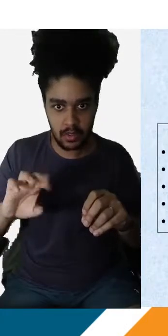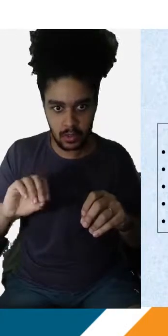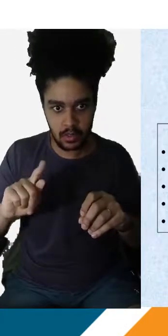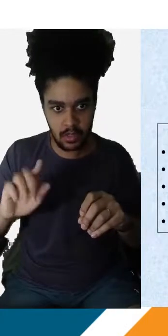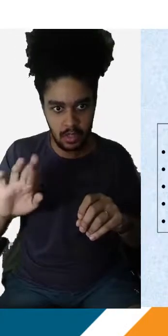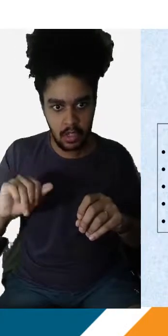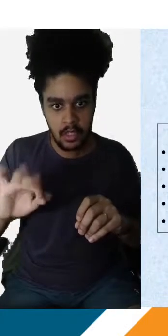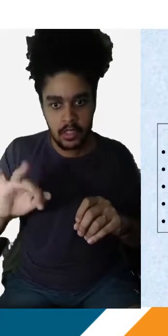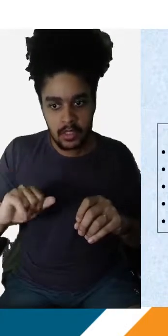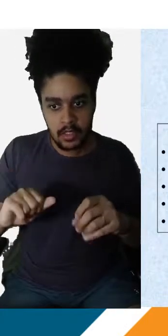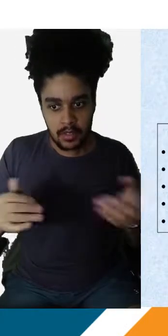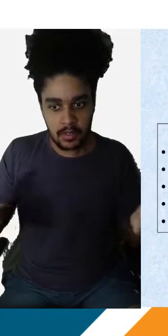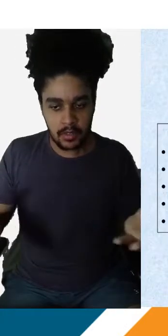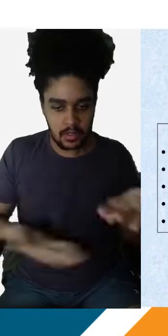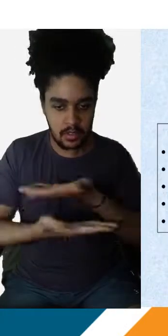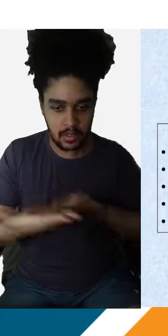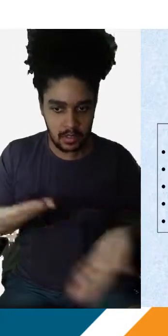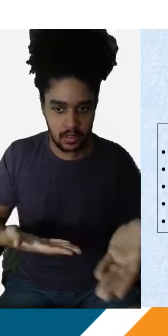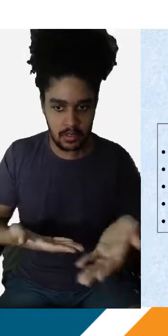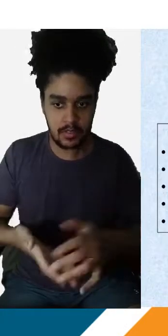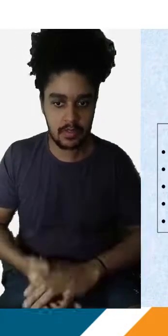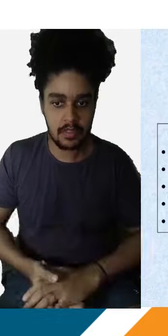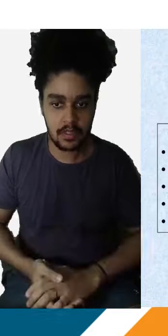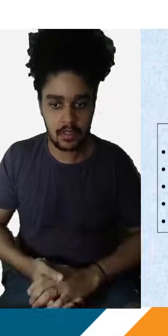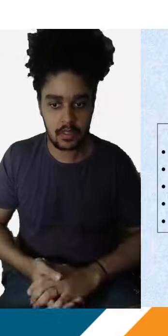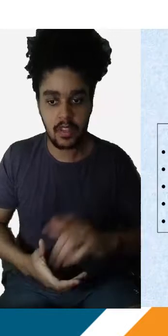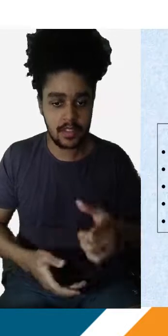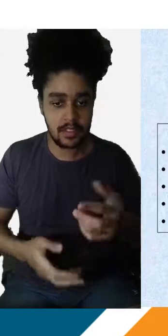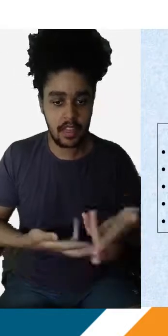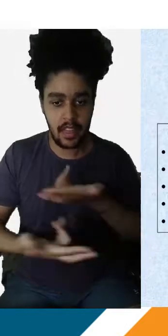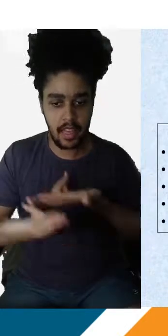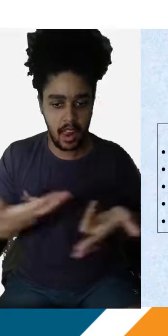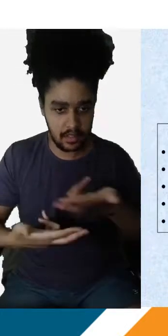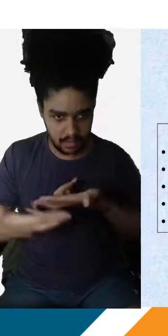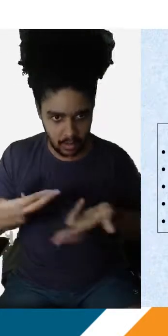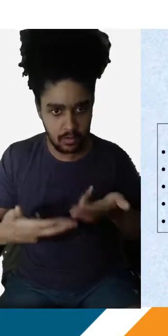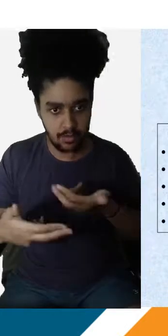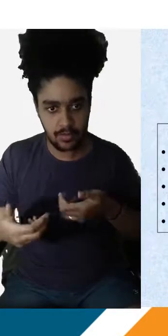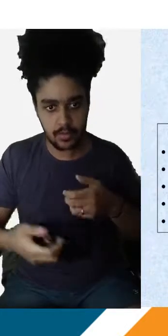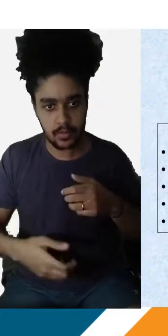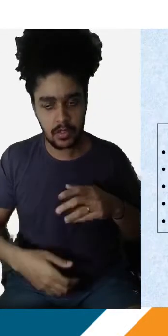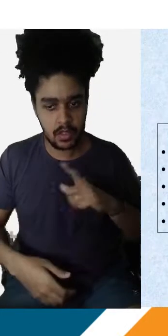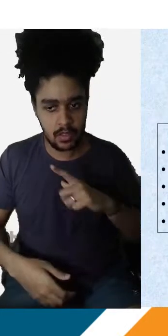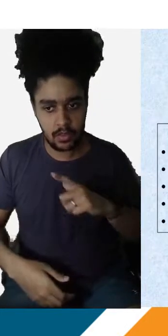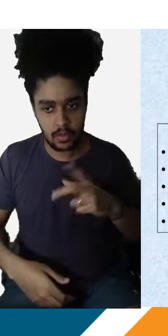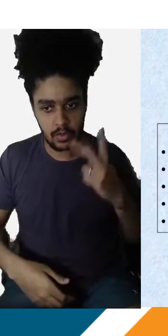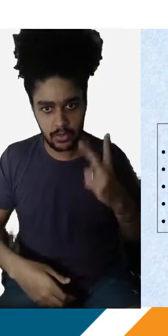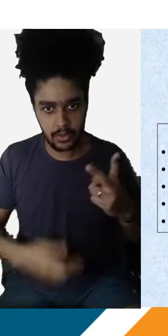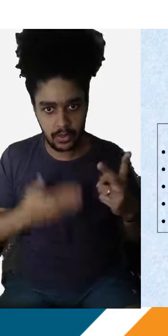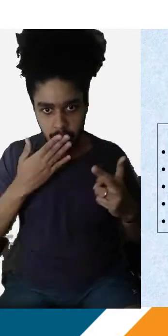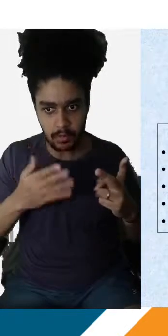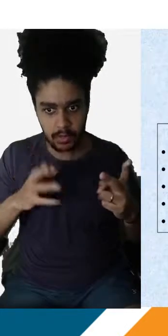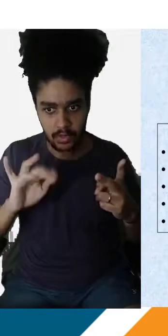com certeza está super fresco na cabeça de vocês. Mas dessa relação derivam dois tipos de rios, o rio de Planalto e o